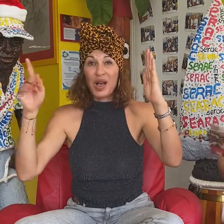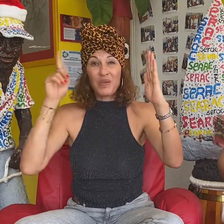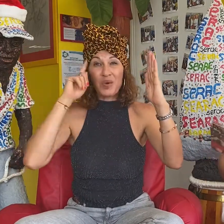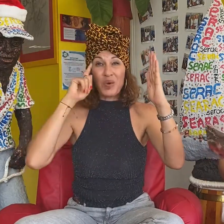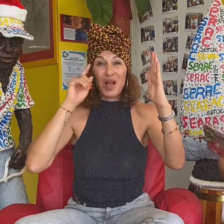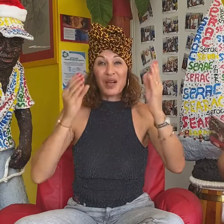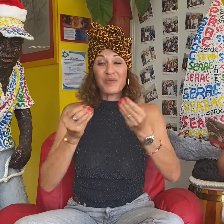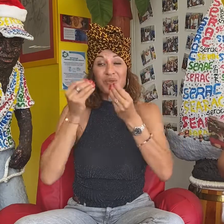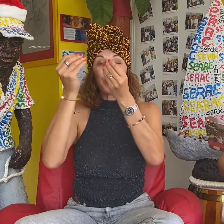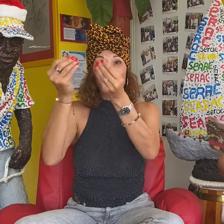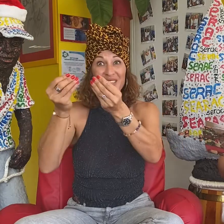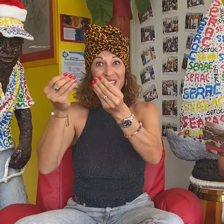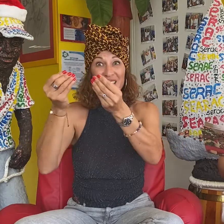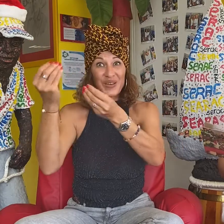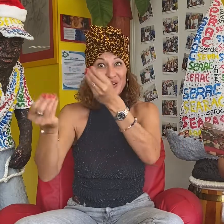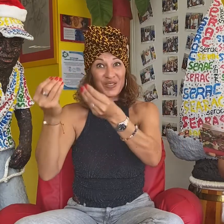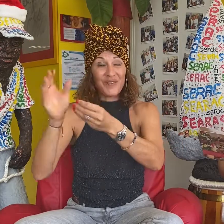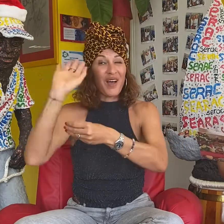C'est fini!